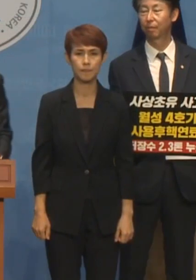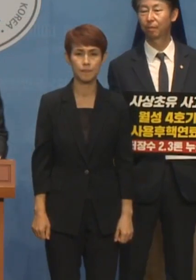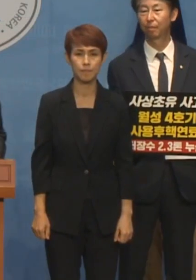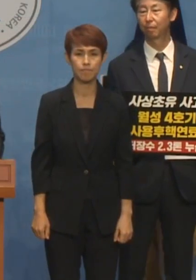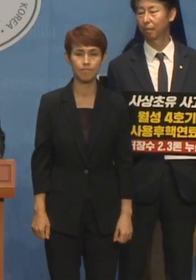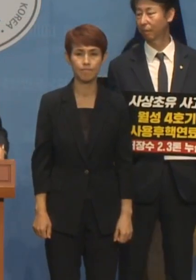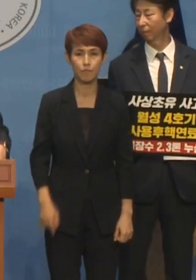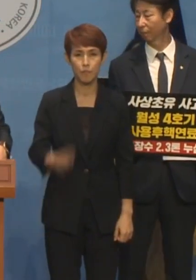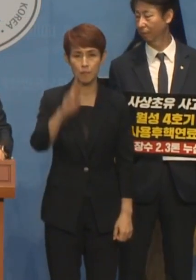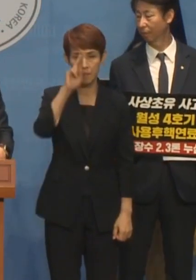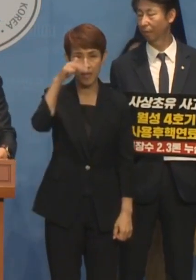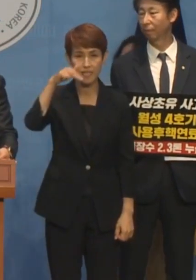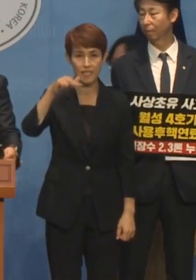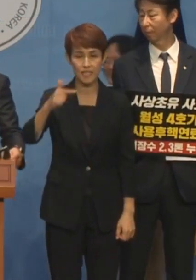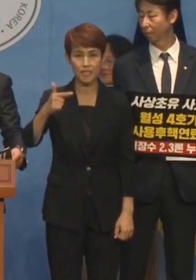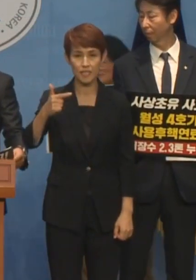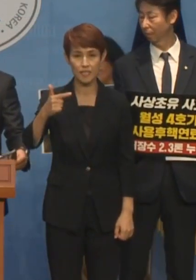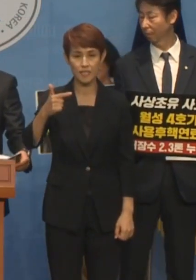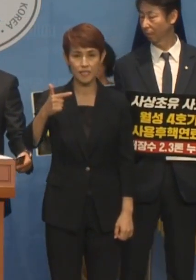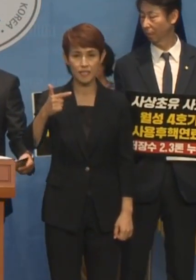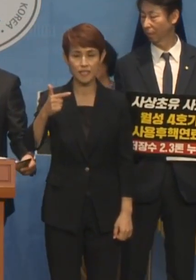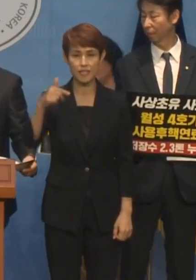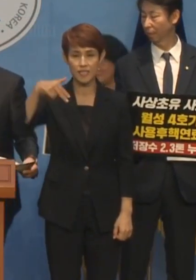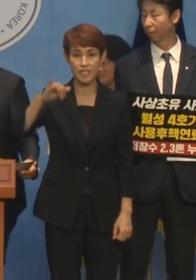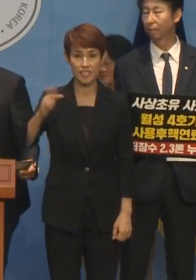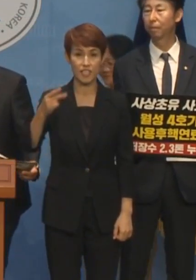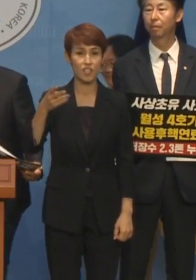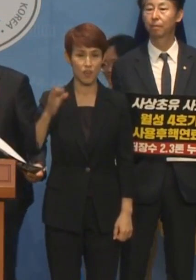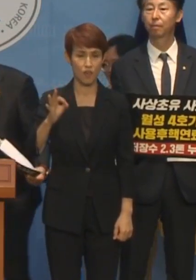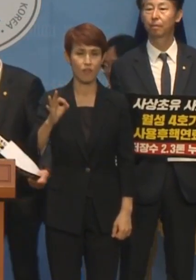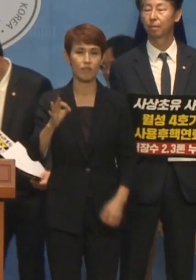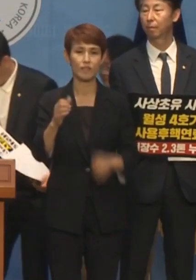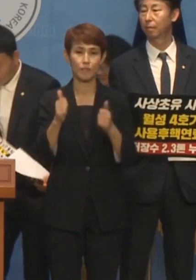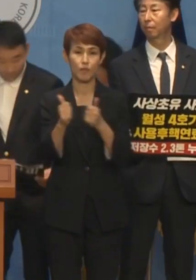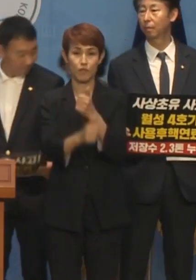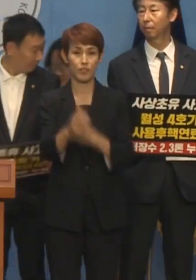다음으로 박진영 집행위원장님 발언 듣도록 하겠습니다.